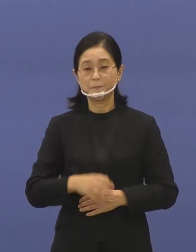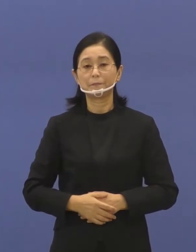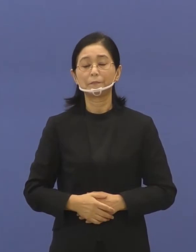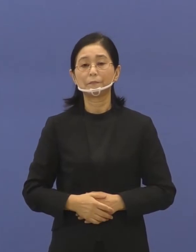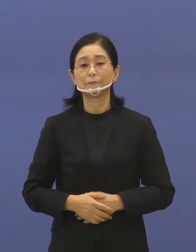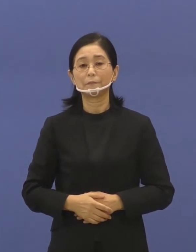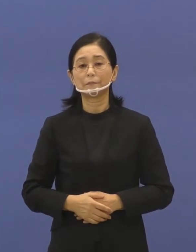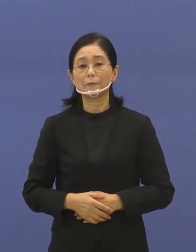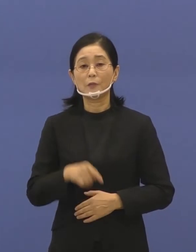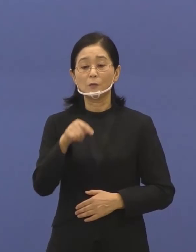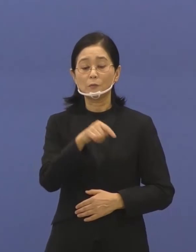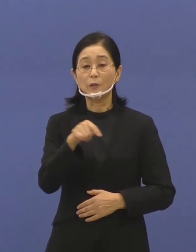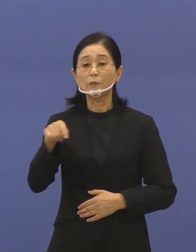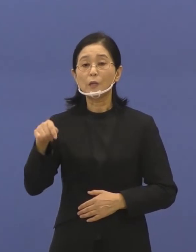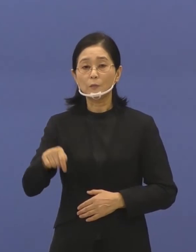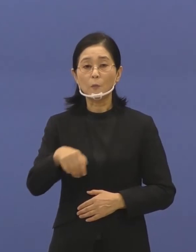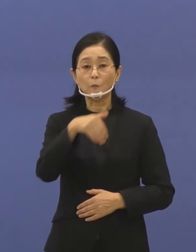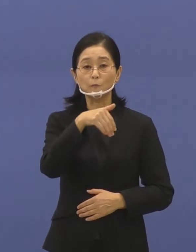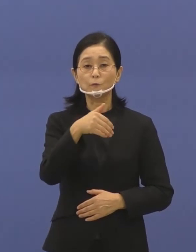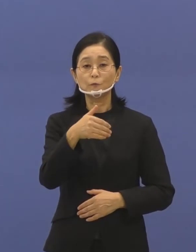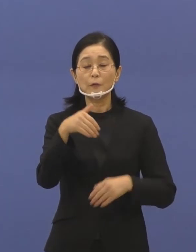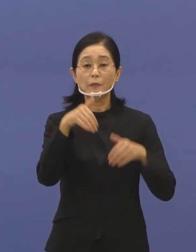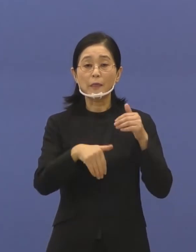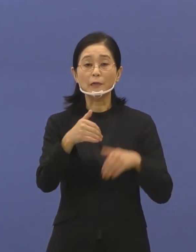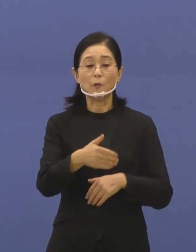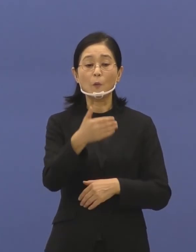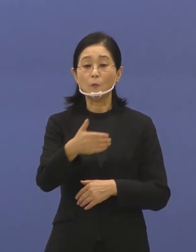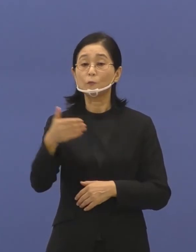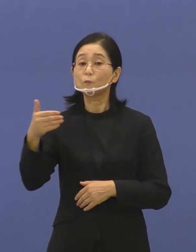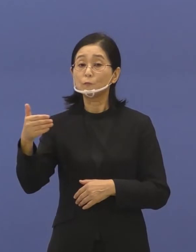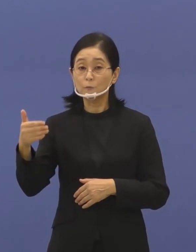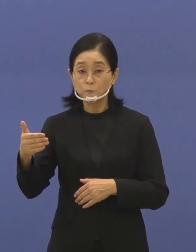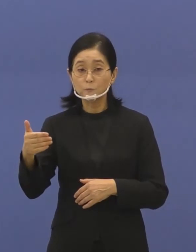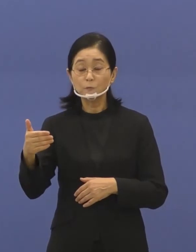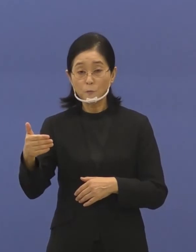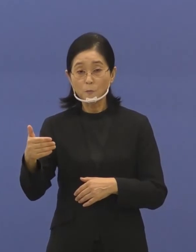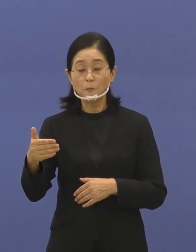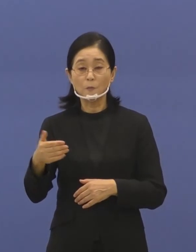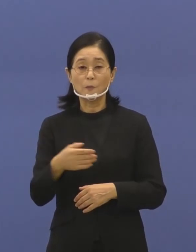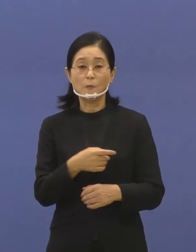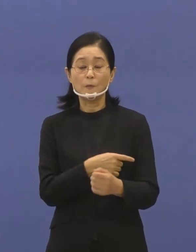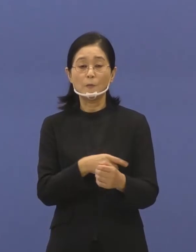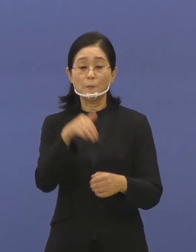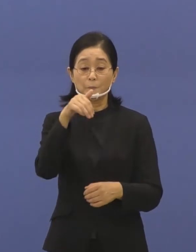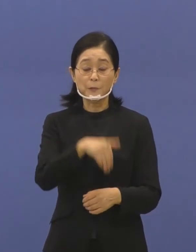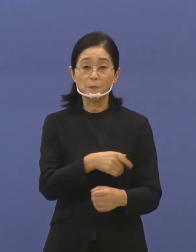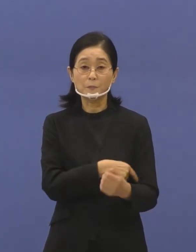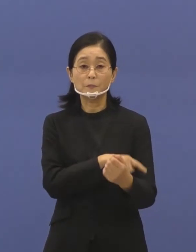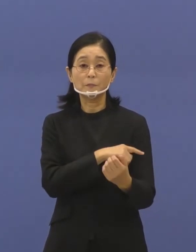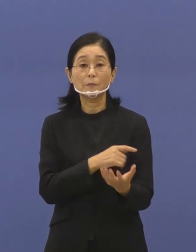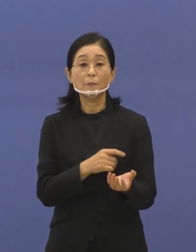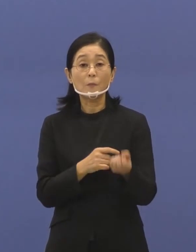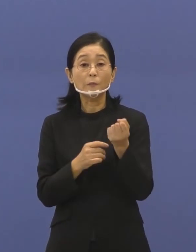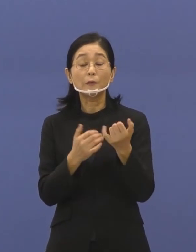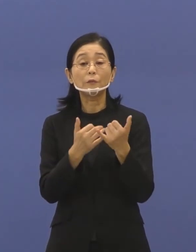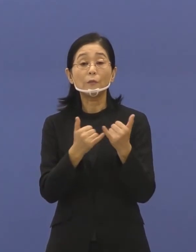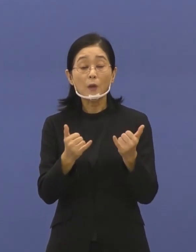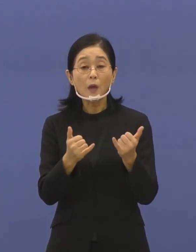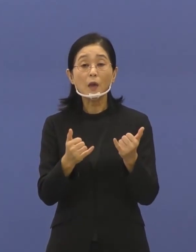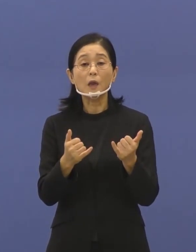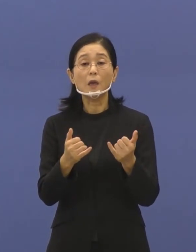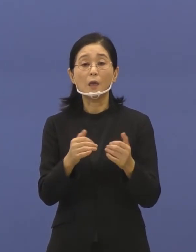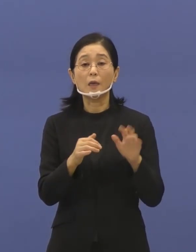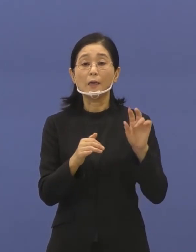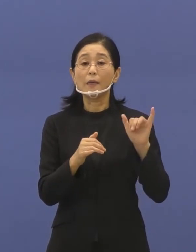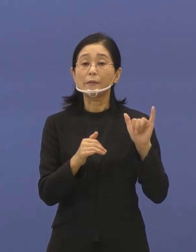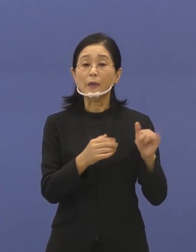その選挙区の有権者に対して、そこの有権者が野党の人を選ぶようであれば、その有権